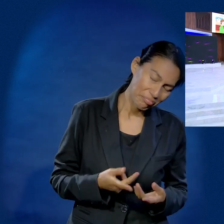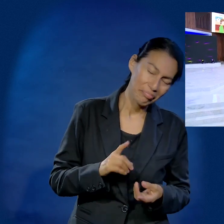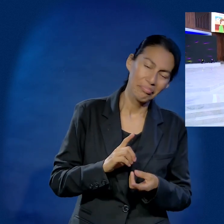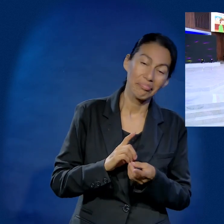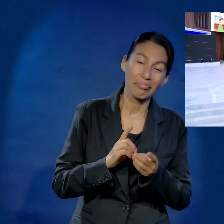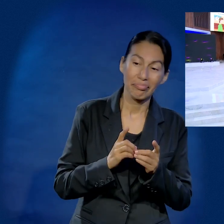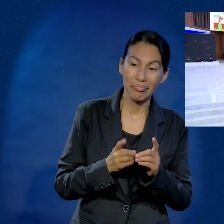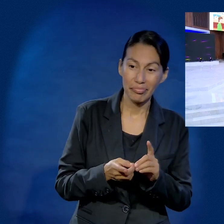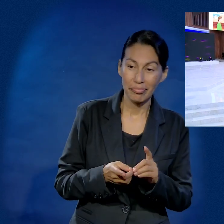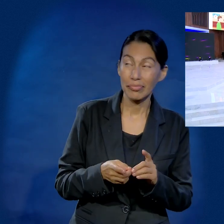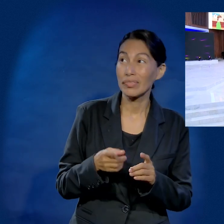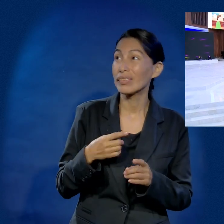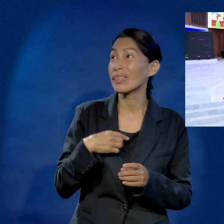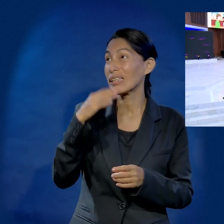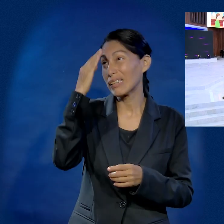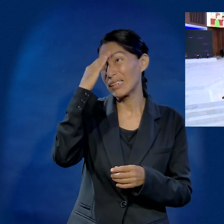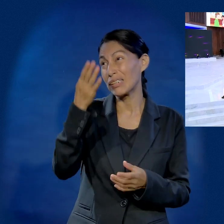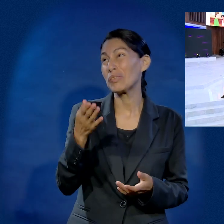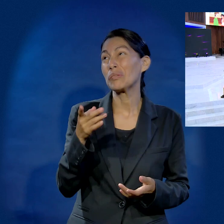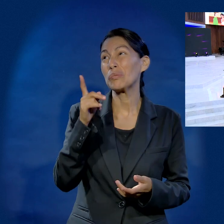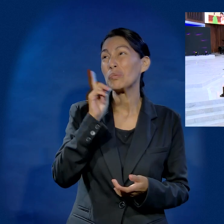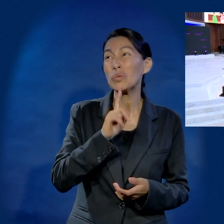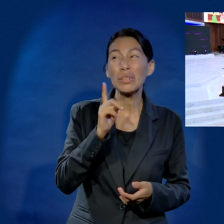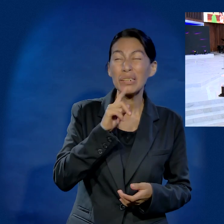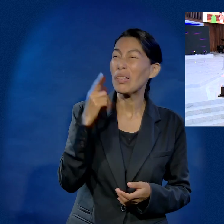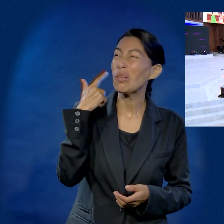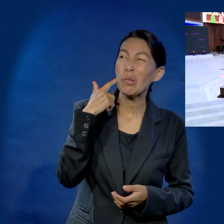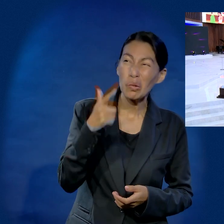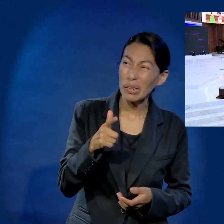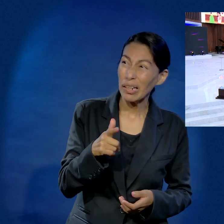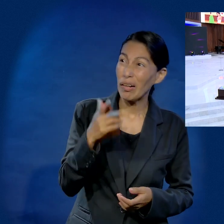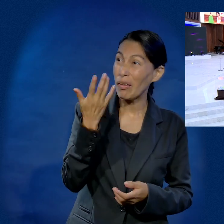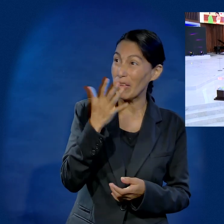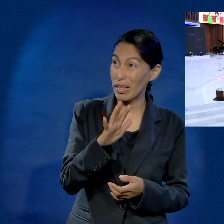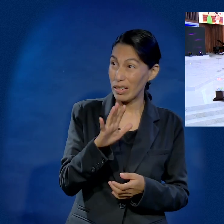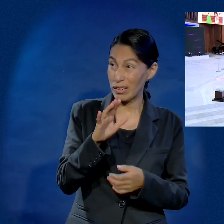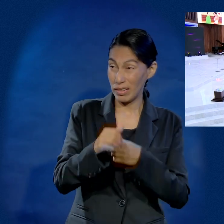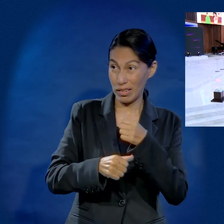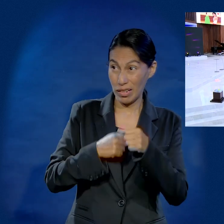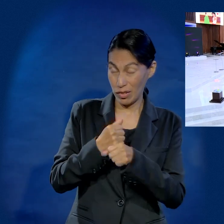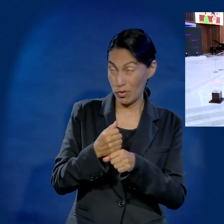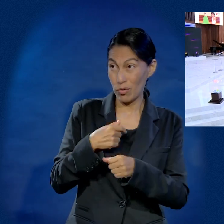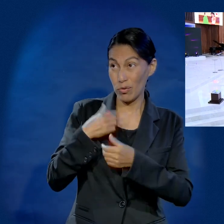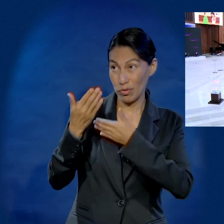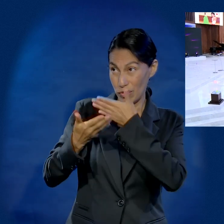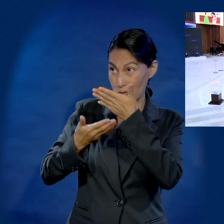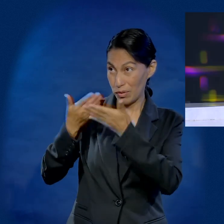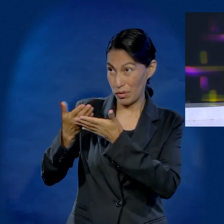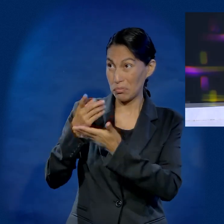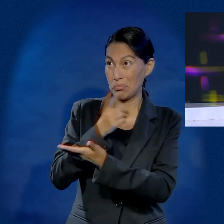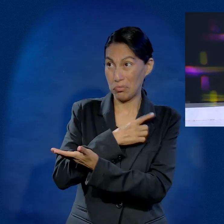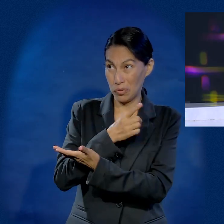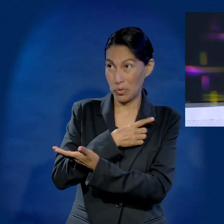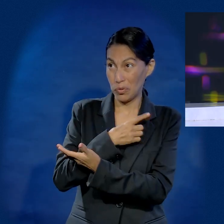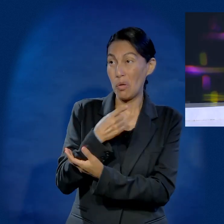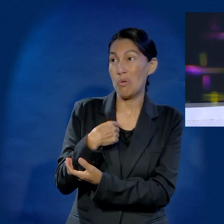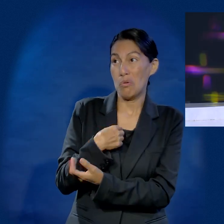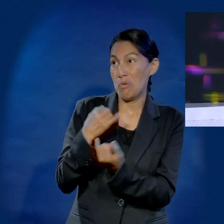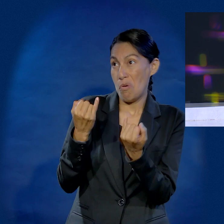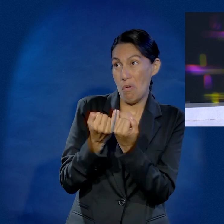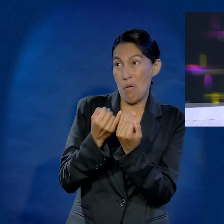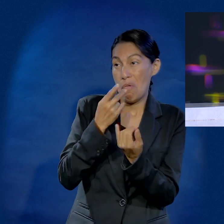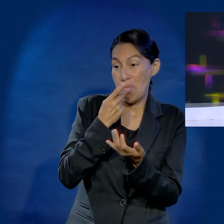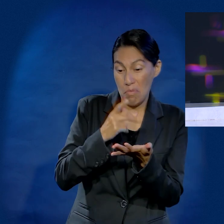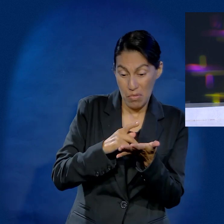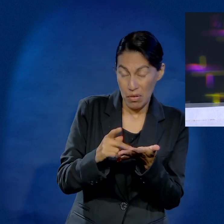¿qué voy a hacer? Un día le dije al Señor, Señor, ya no quiero saber nada de muchachas. 10 años voy a servirte solo. Y